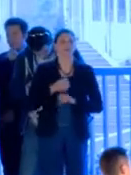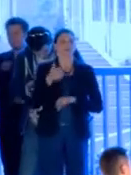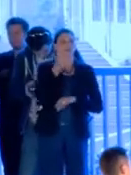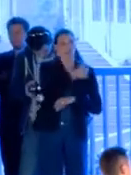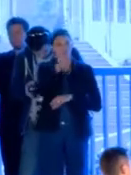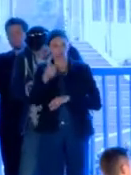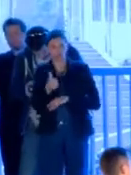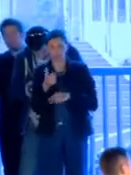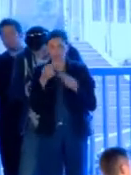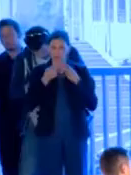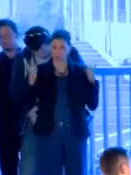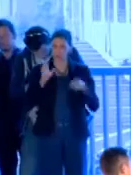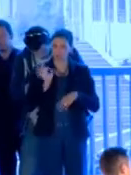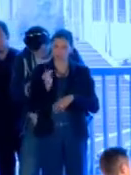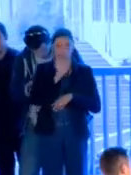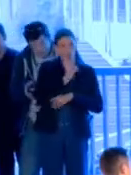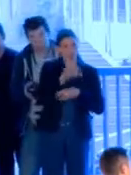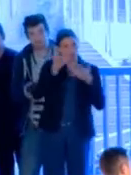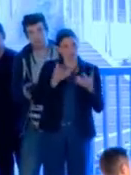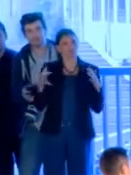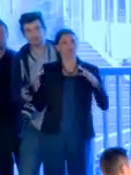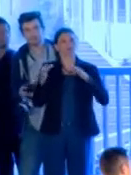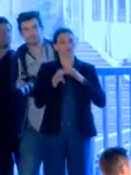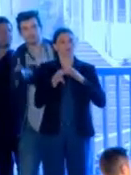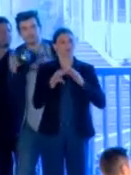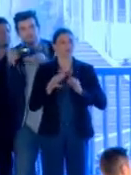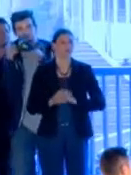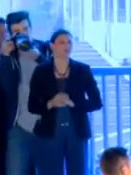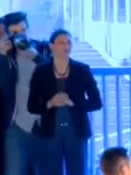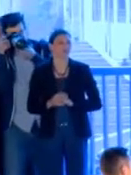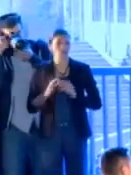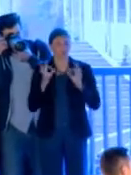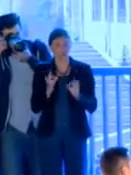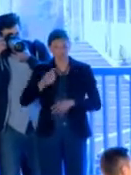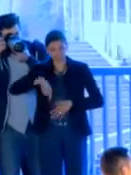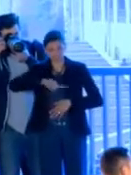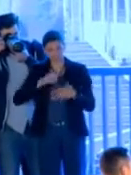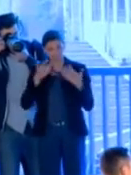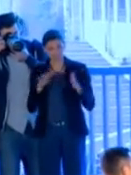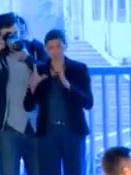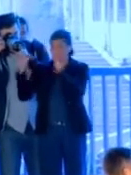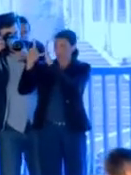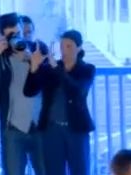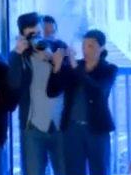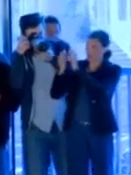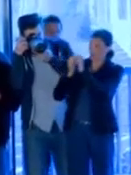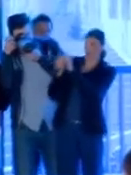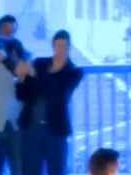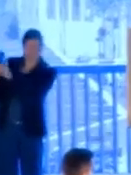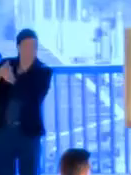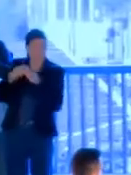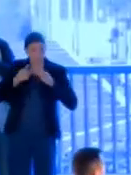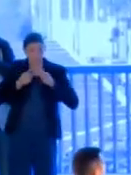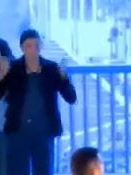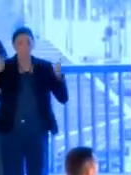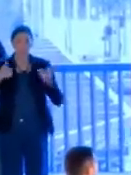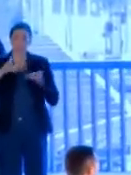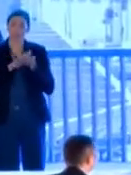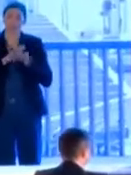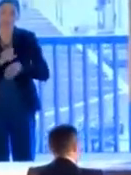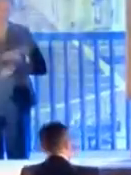extraordinary. E is even more than anyone that you adore can